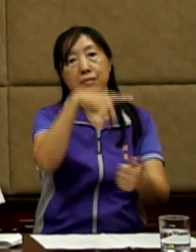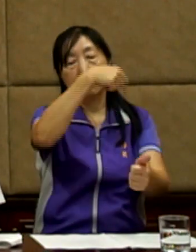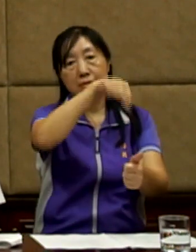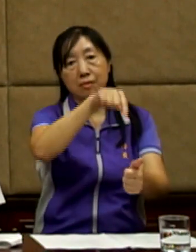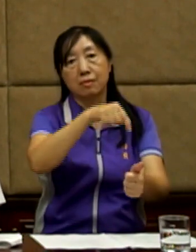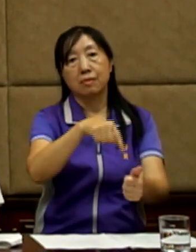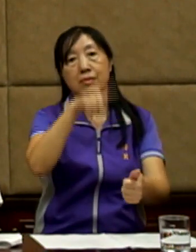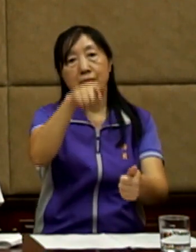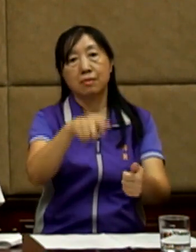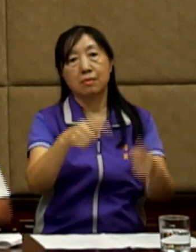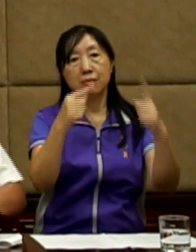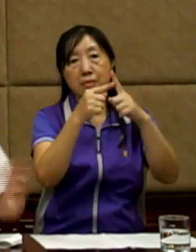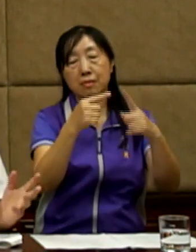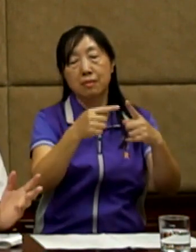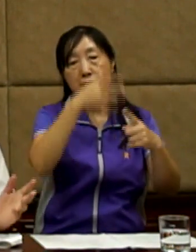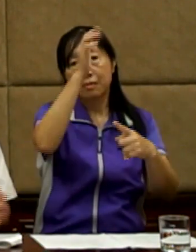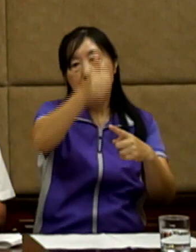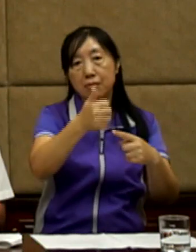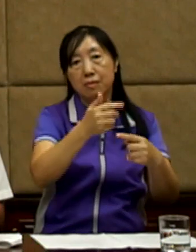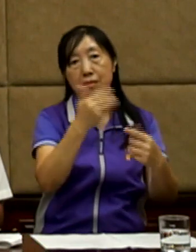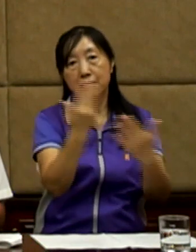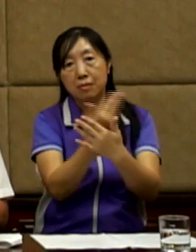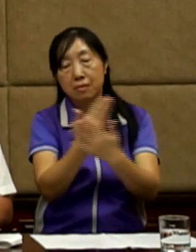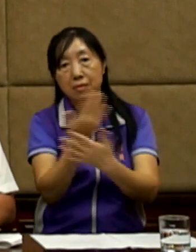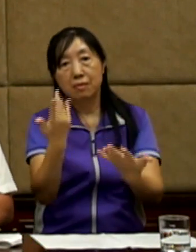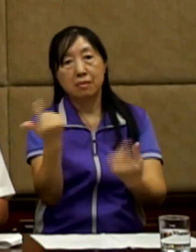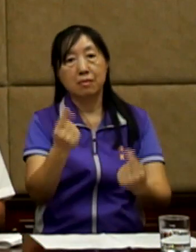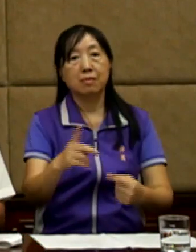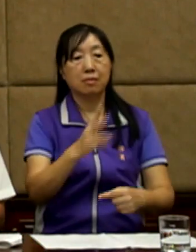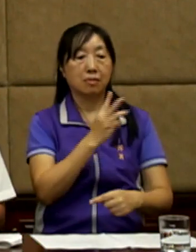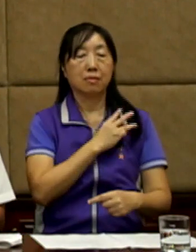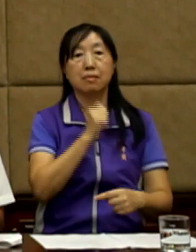事的变更的部分，这个是之前赵少康先生